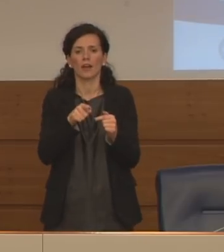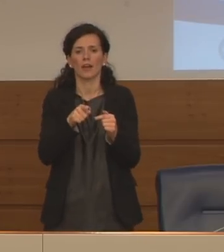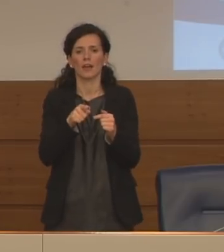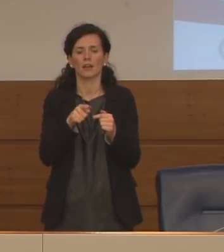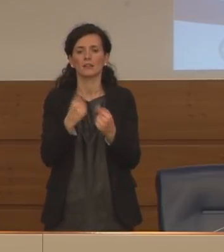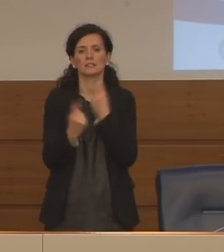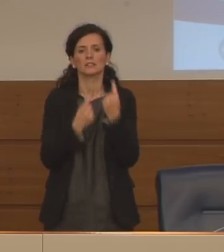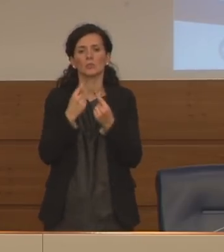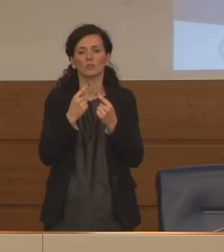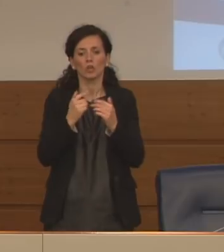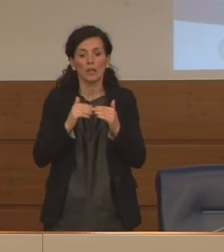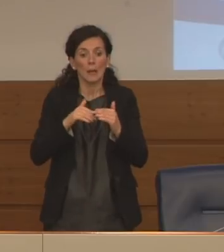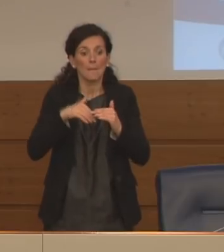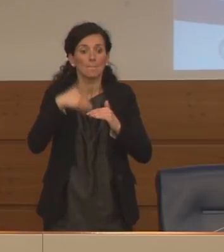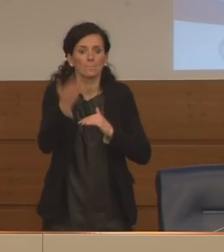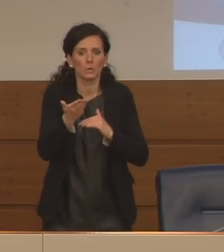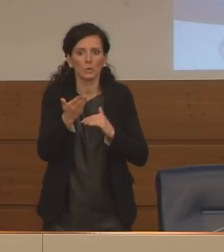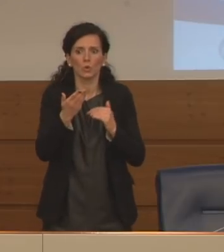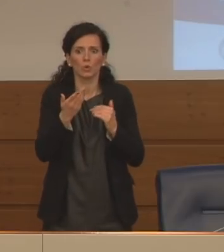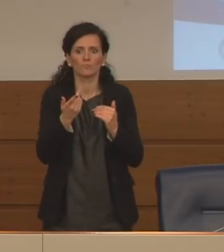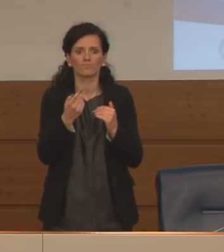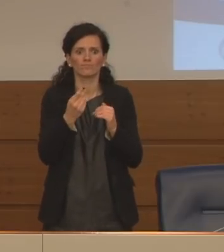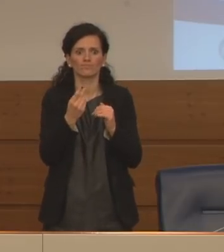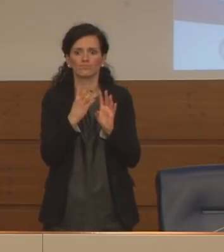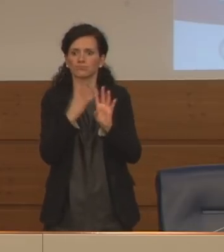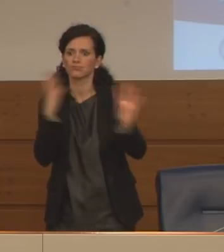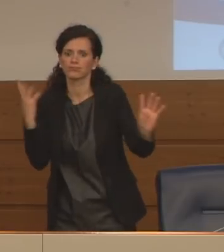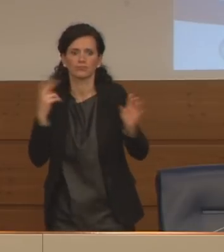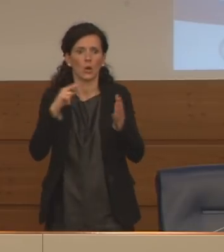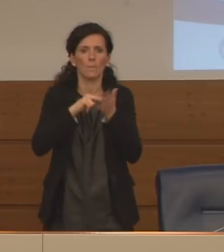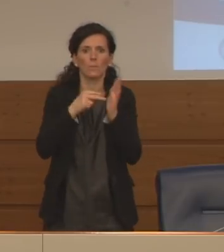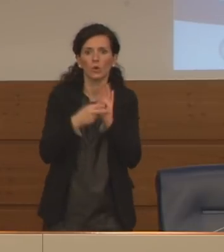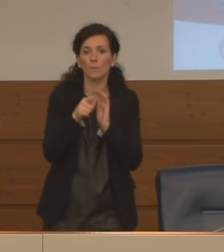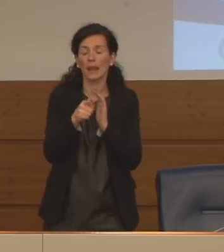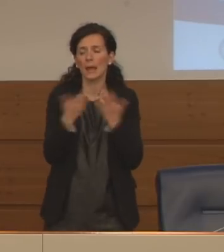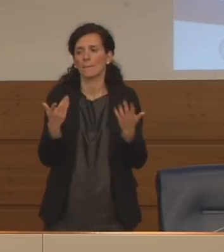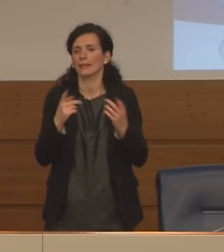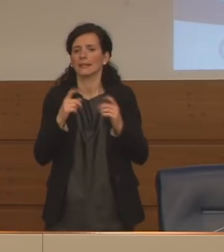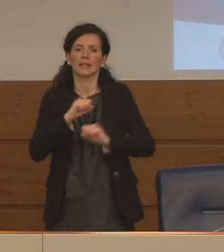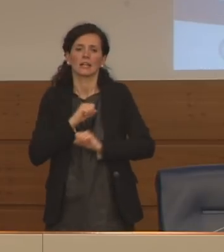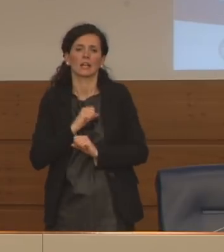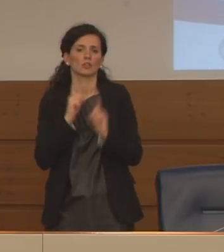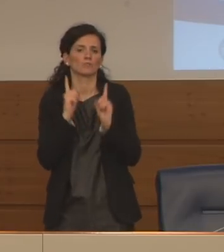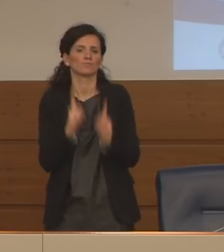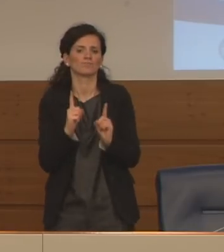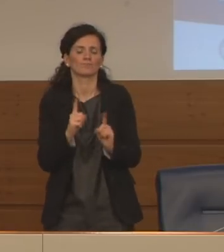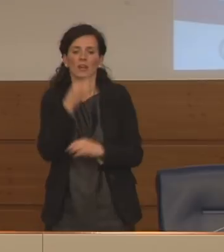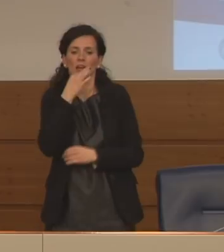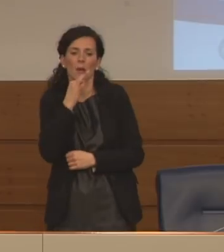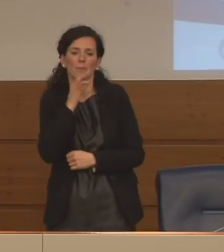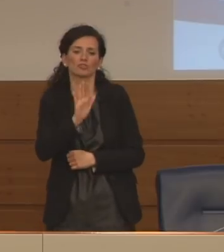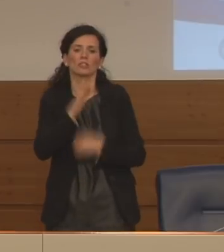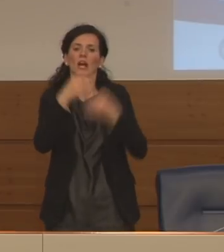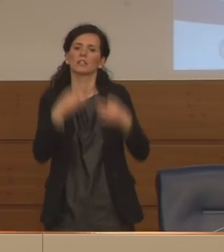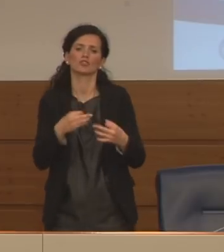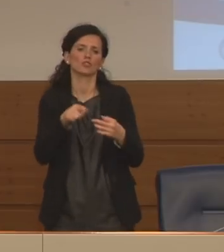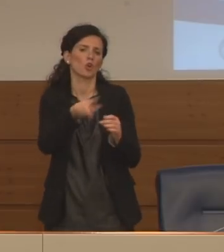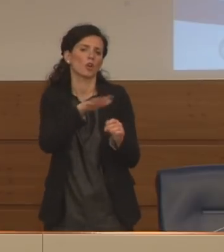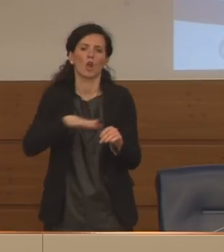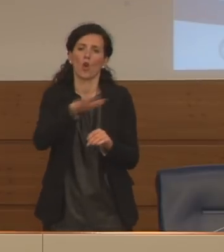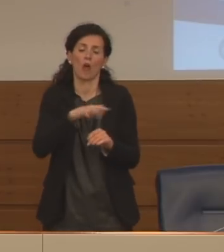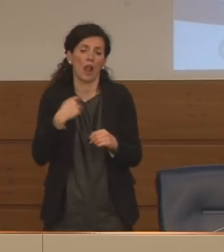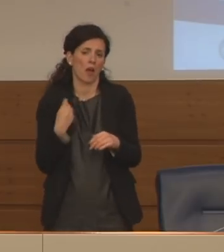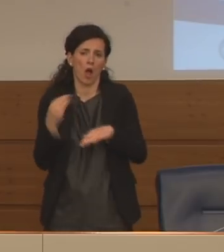più credo che sia attinente alle capacità e alle decisioni locali per cui niente